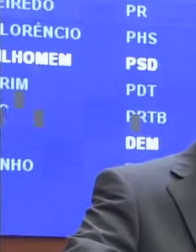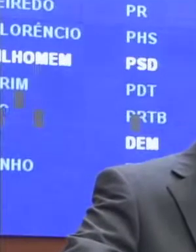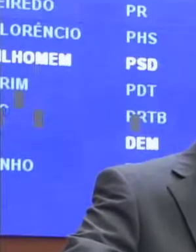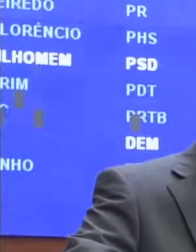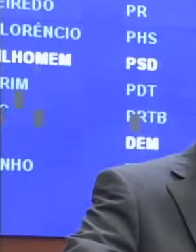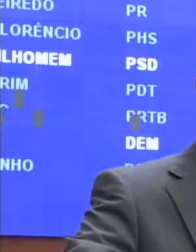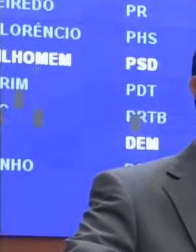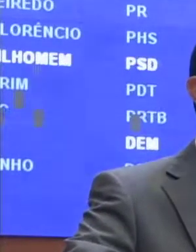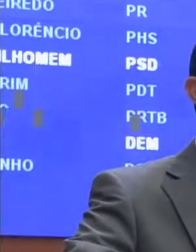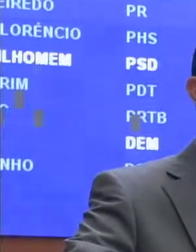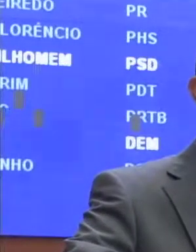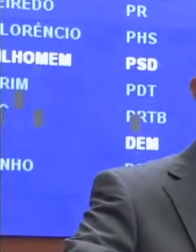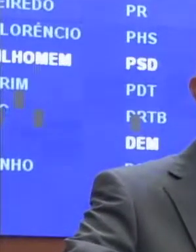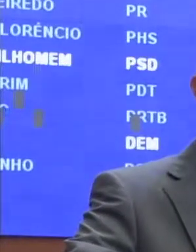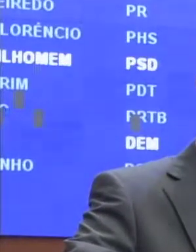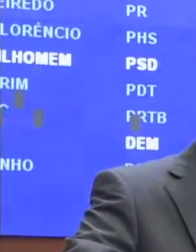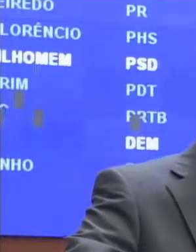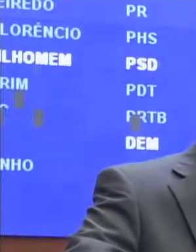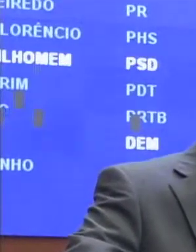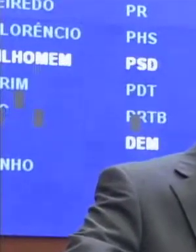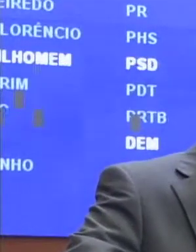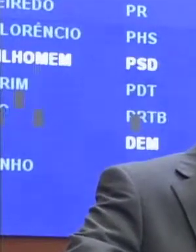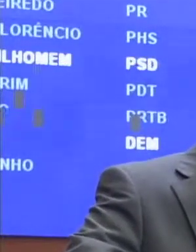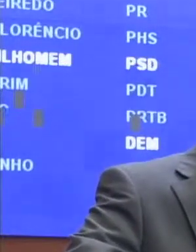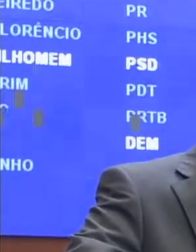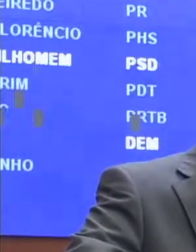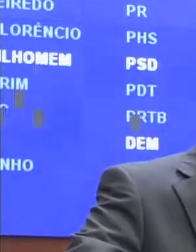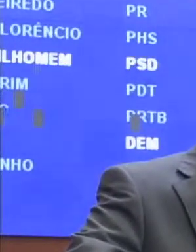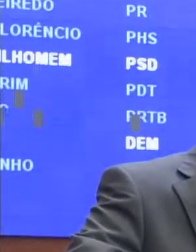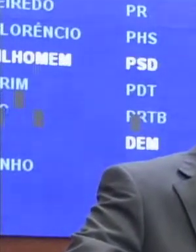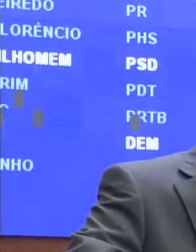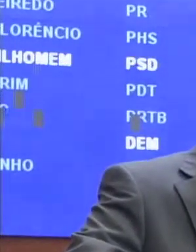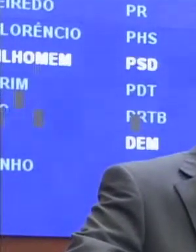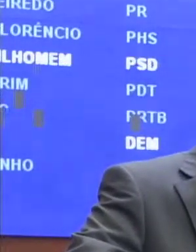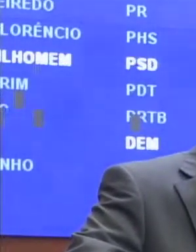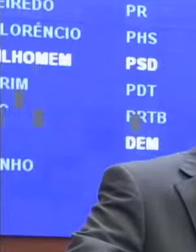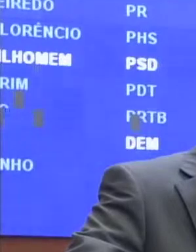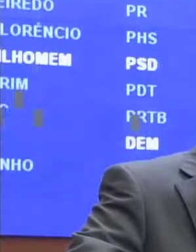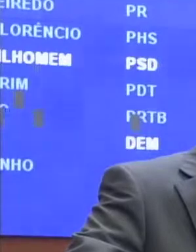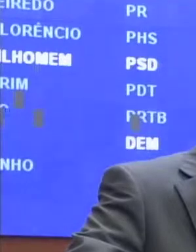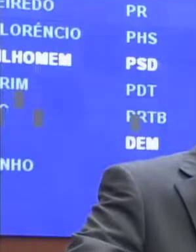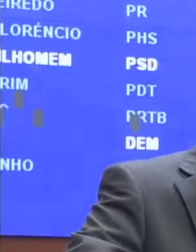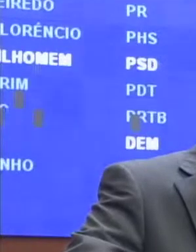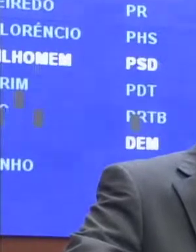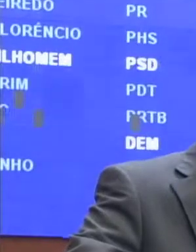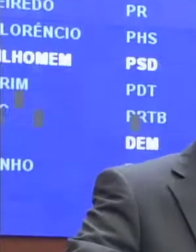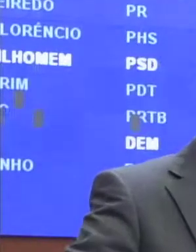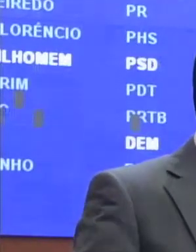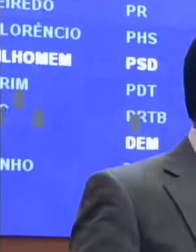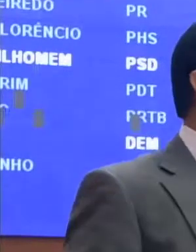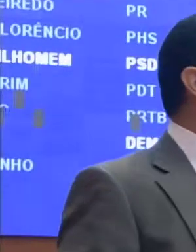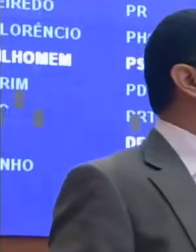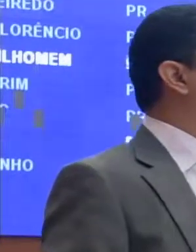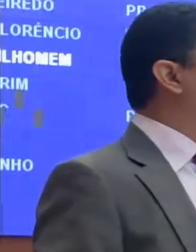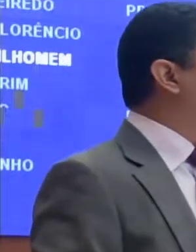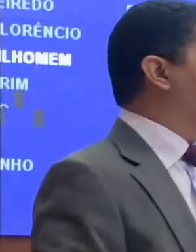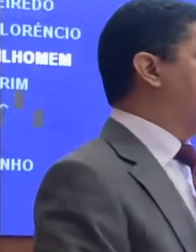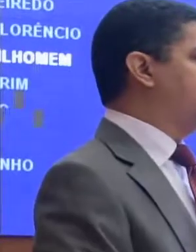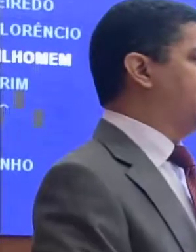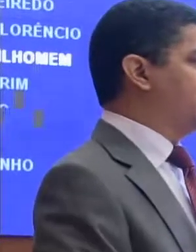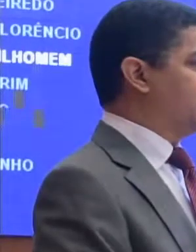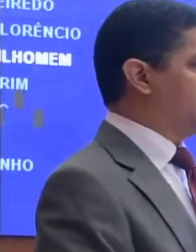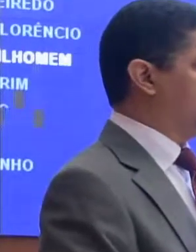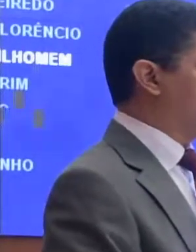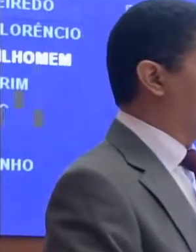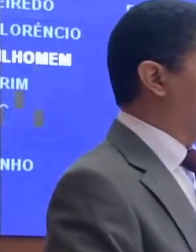habitantes. Um povoado antigo do município de Bacuri. Fui também aos familiares